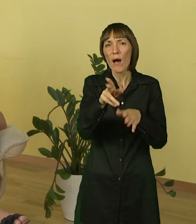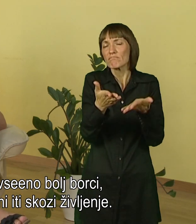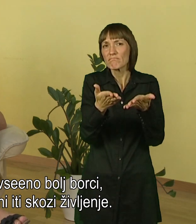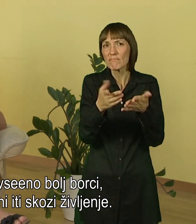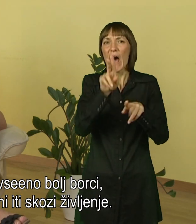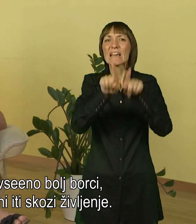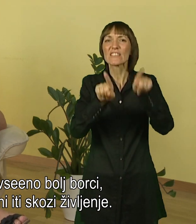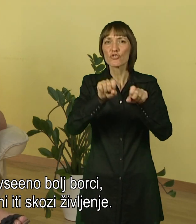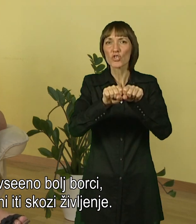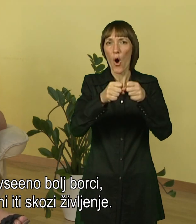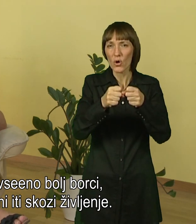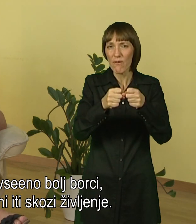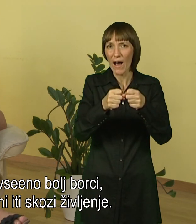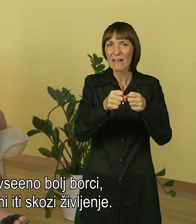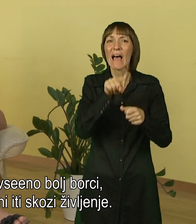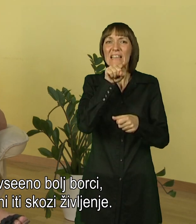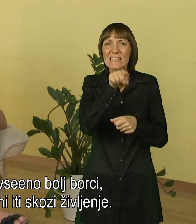nekako hendikepirani, vse